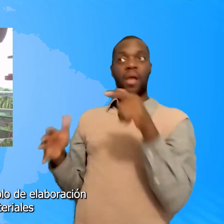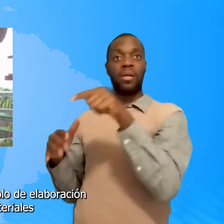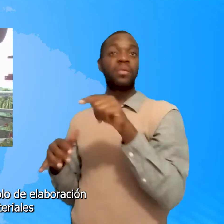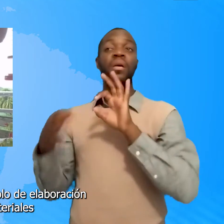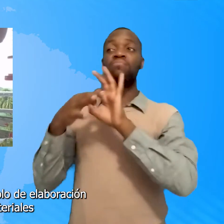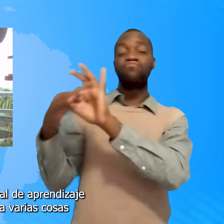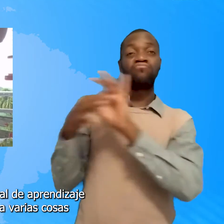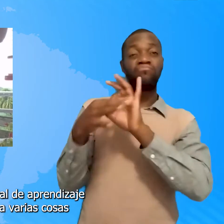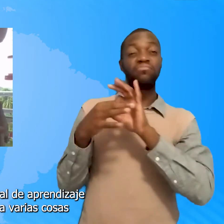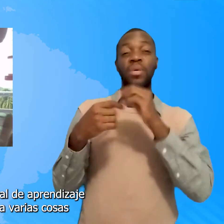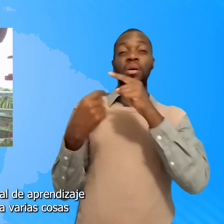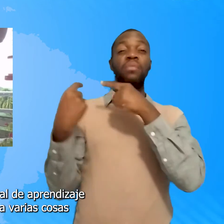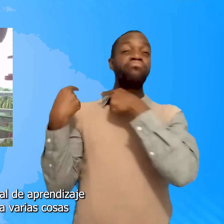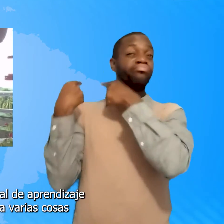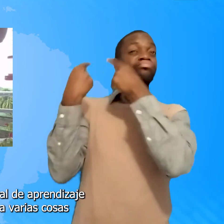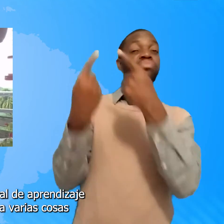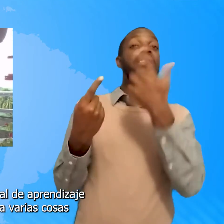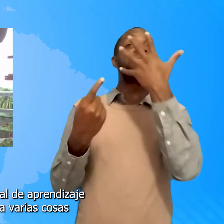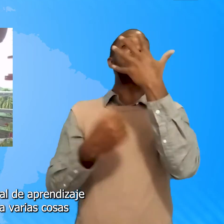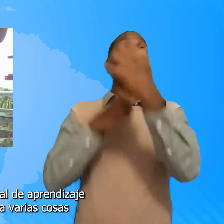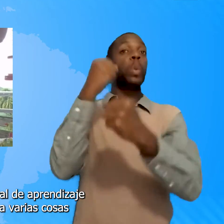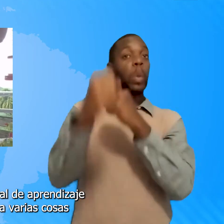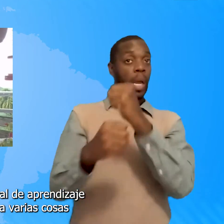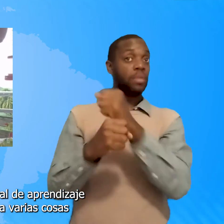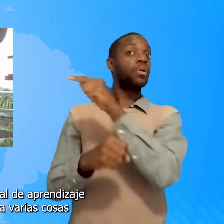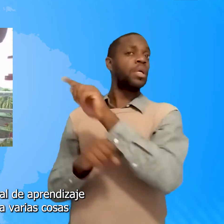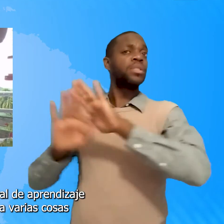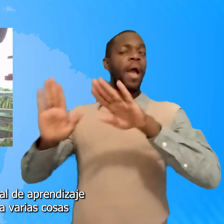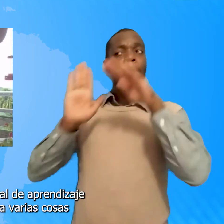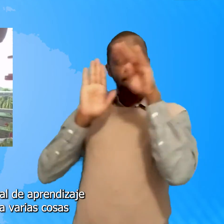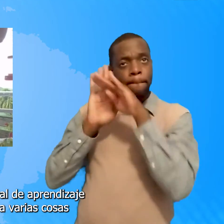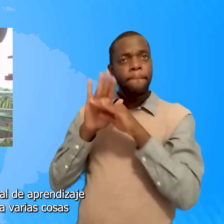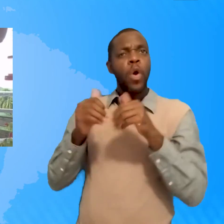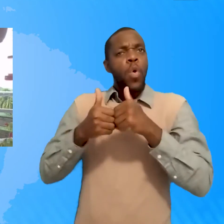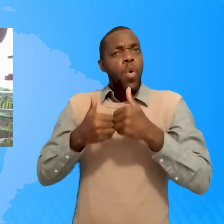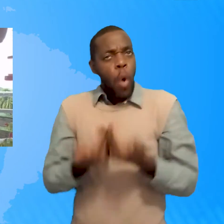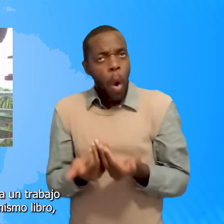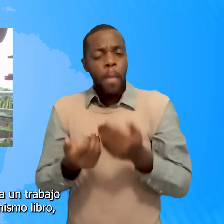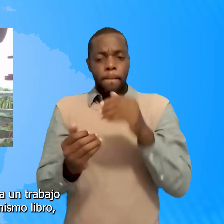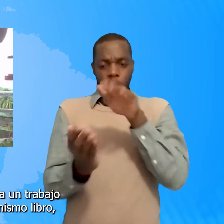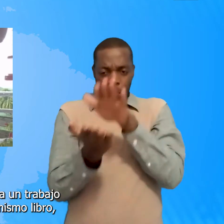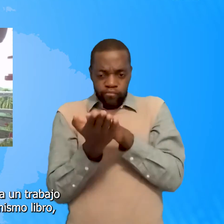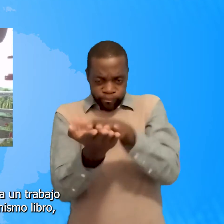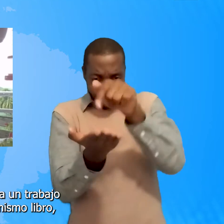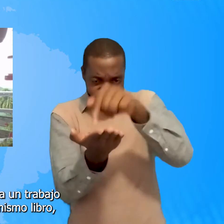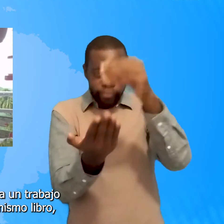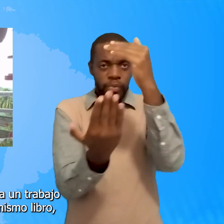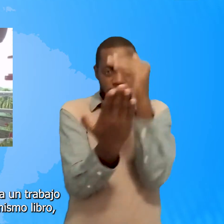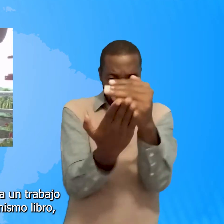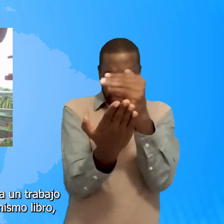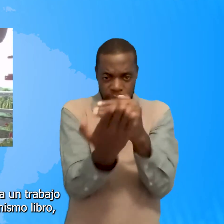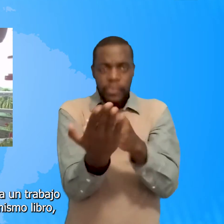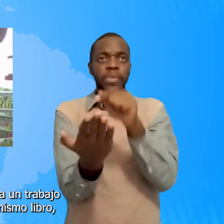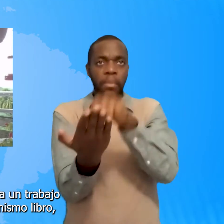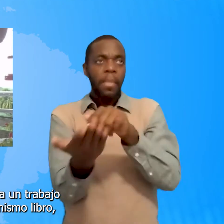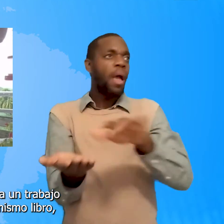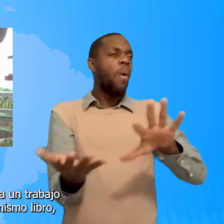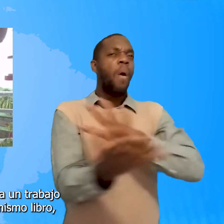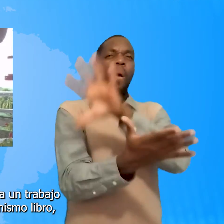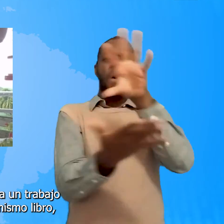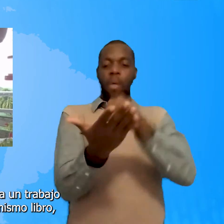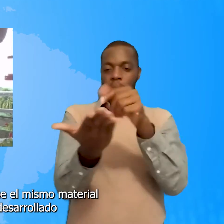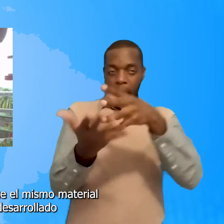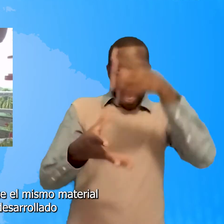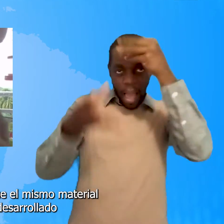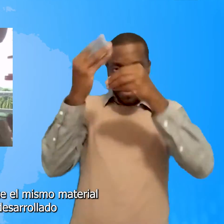elaboración de materiales en diseño universal de aprendizaje que contempla varias cosas. Y esto implica un trabajo de que el